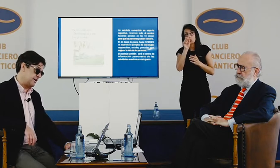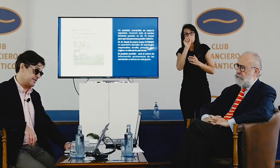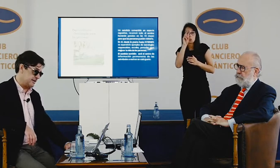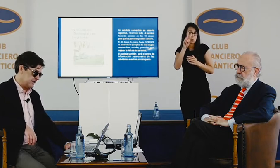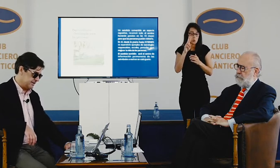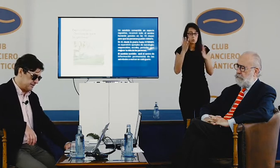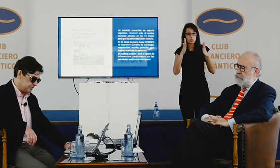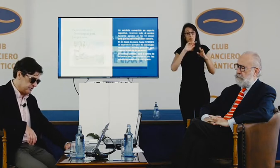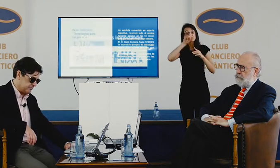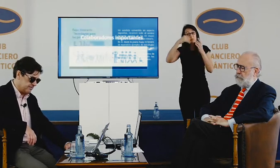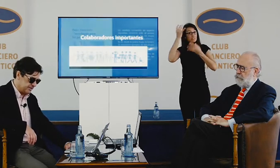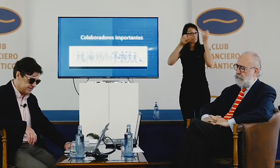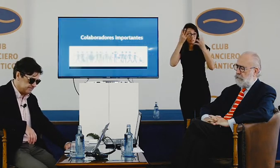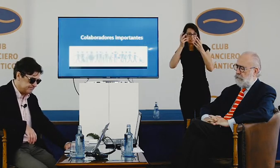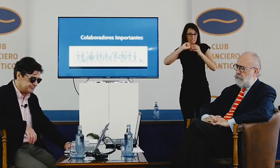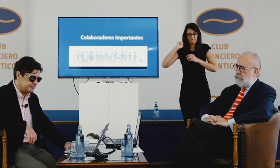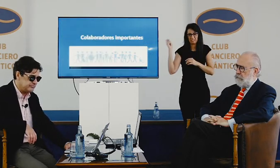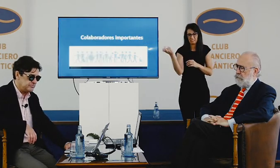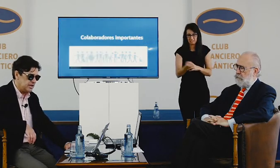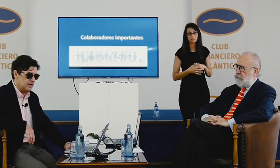y una de ellas será esa exposición permanente.